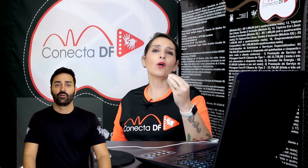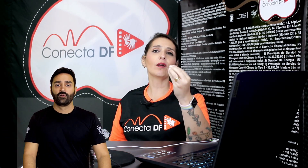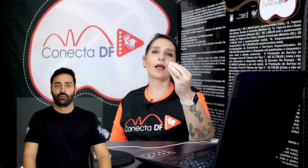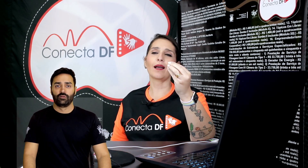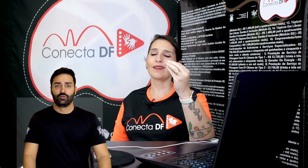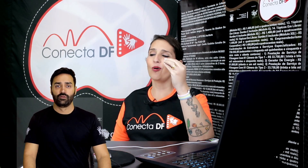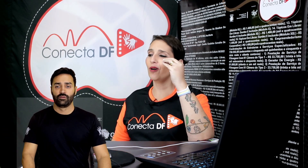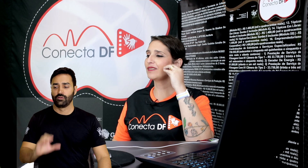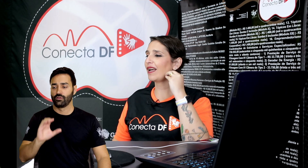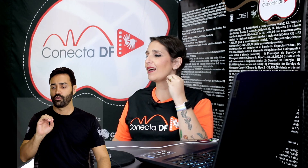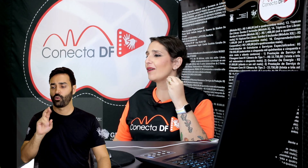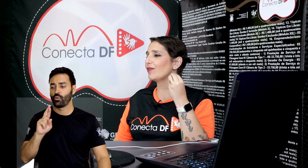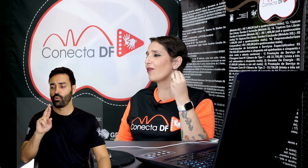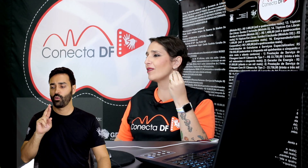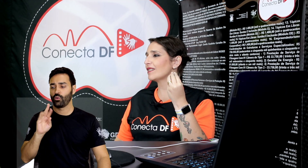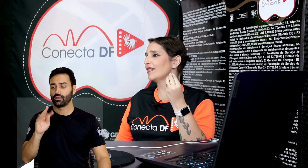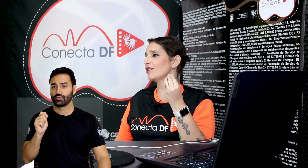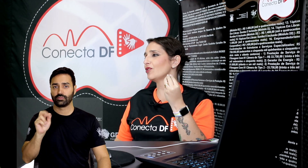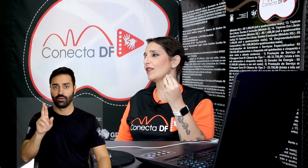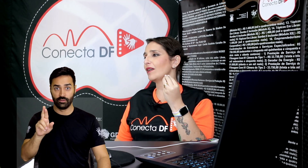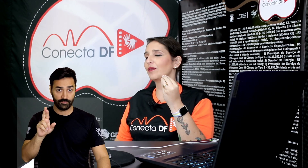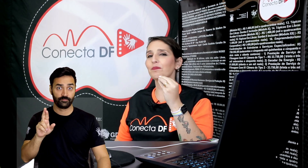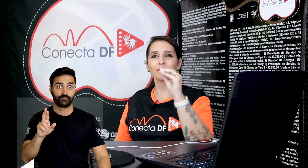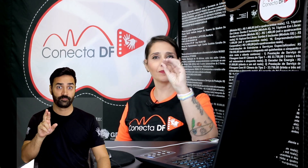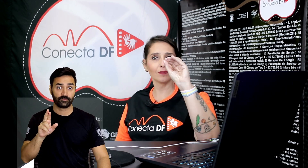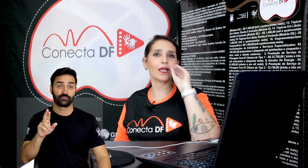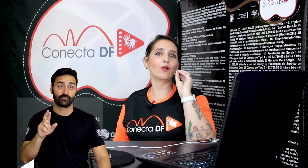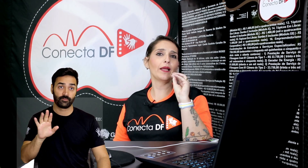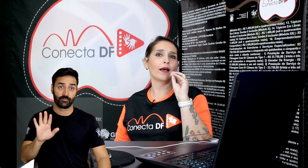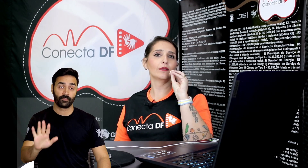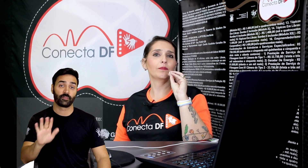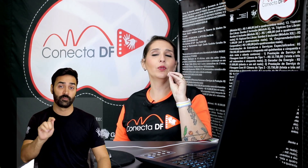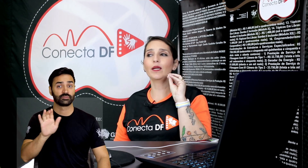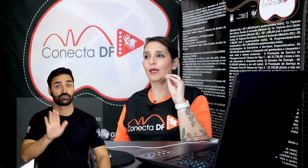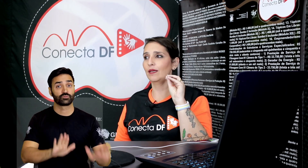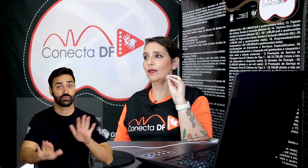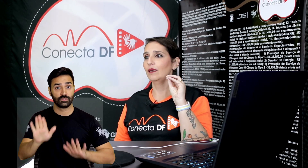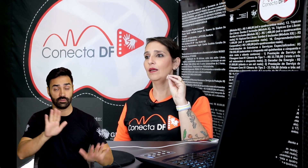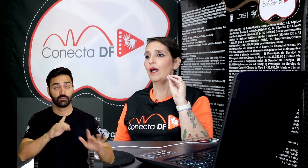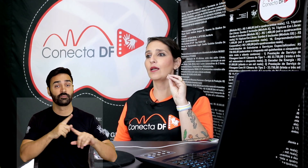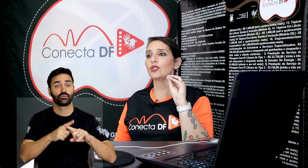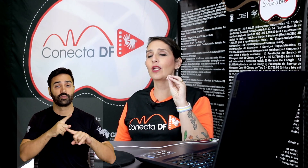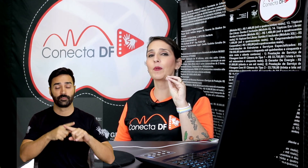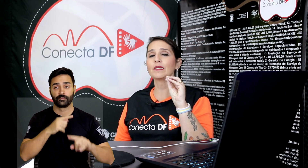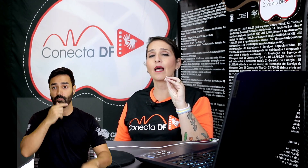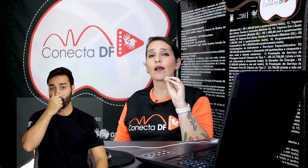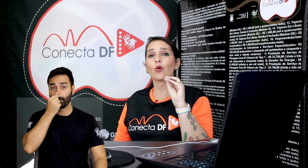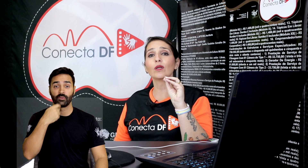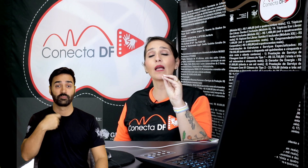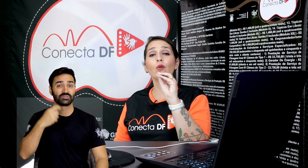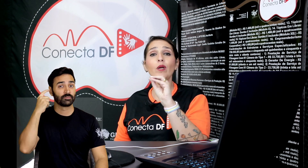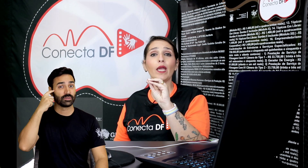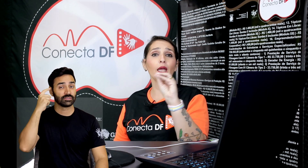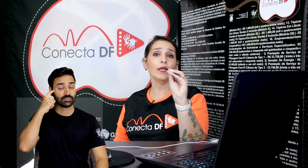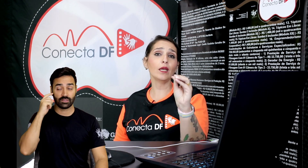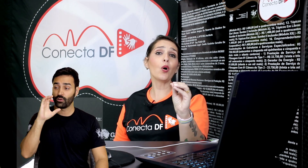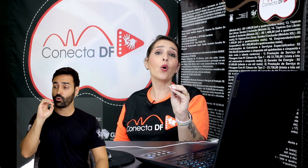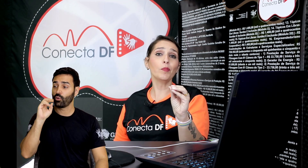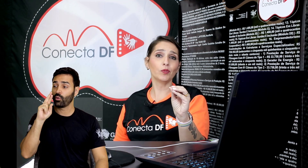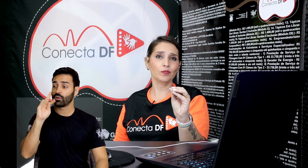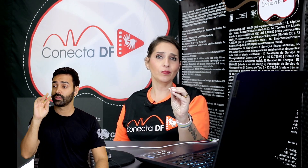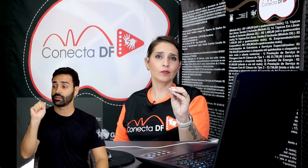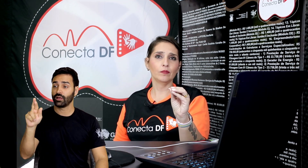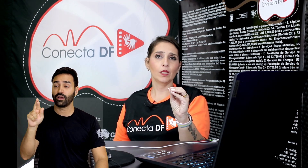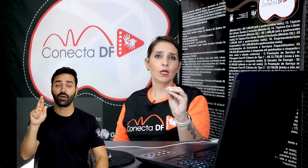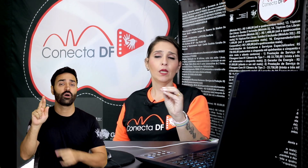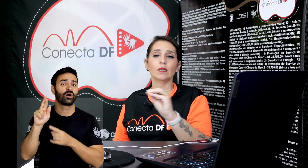verbo cortar. Cortar é um negócio que a gente tem que ter cuidado. Por quê? A gente tem que pensar, cortar o que e